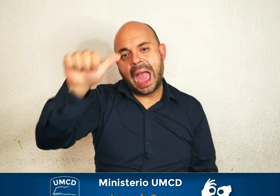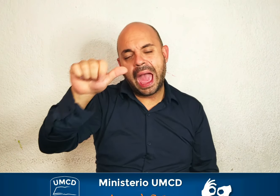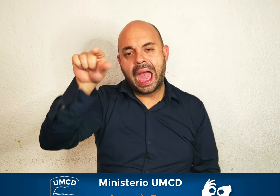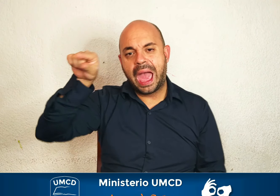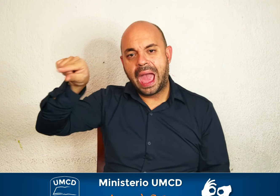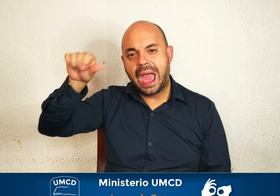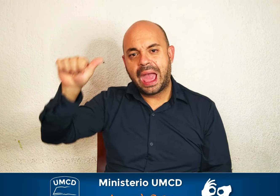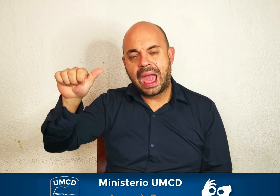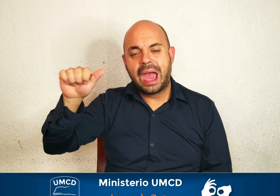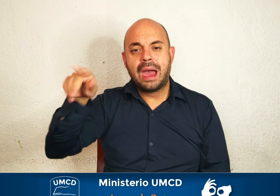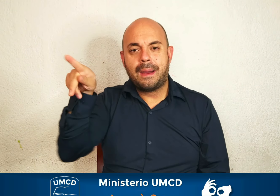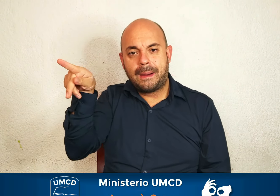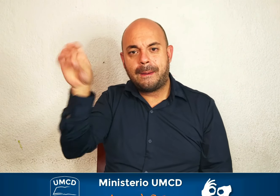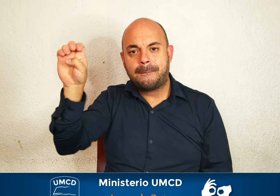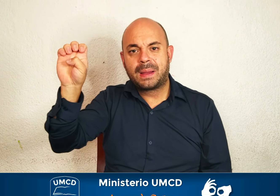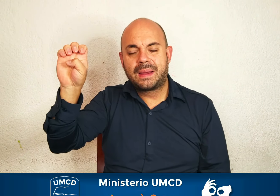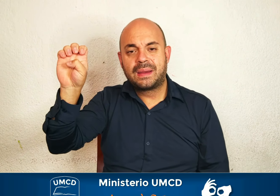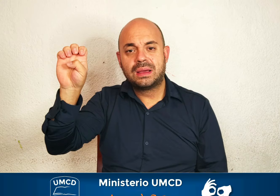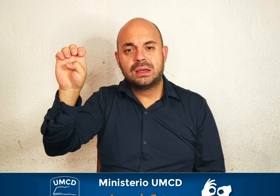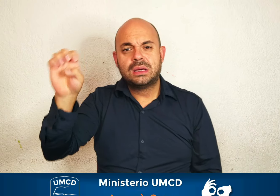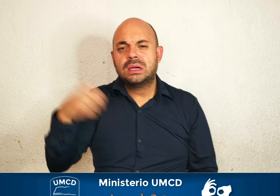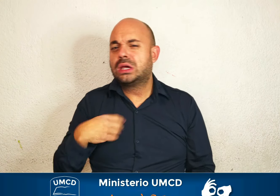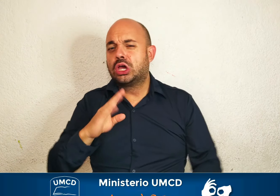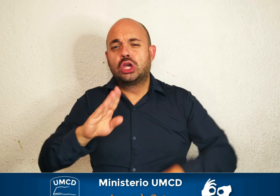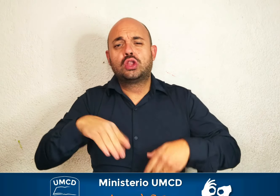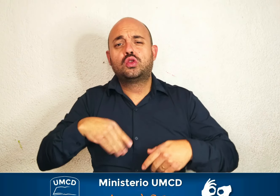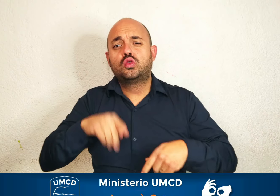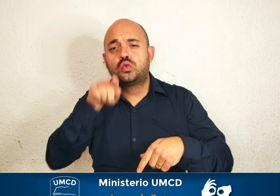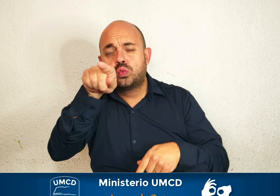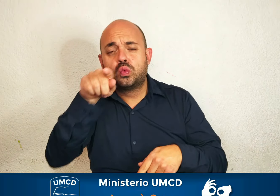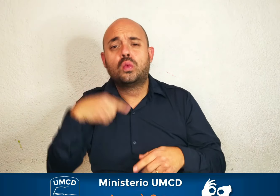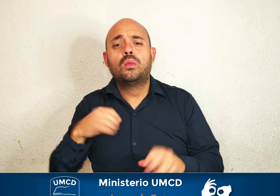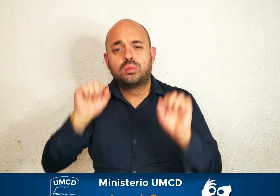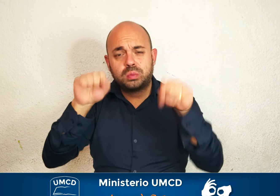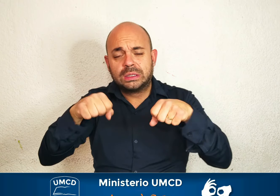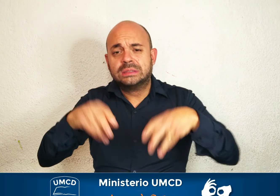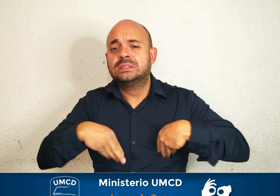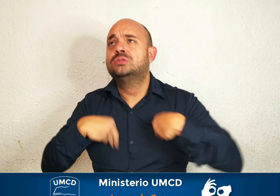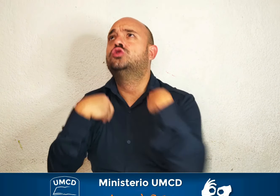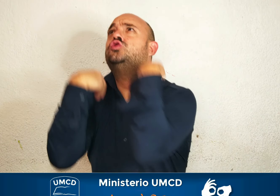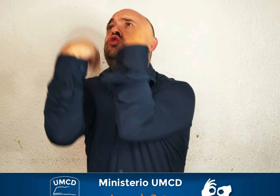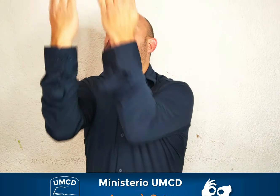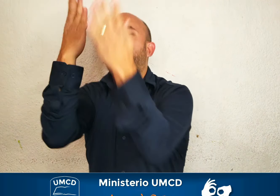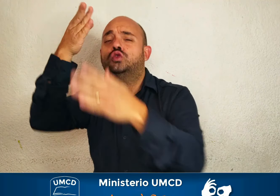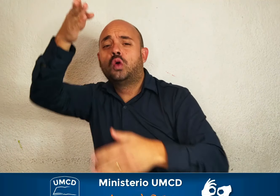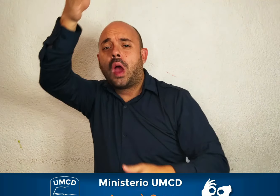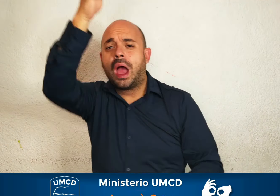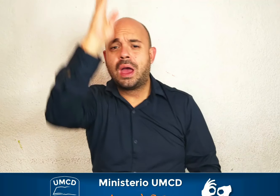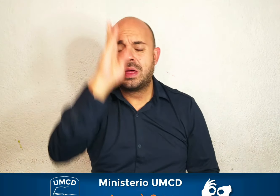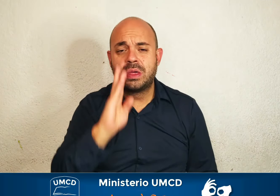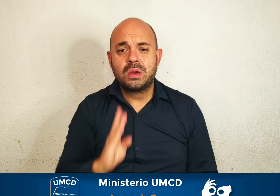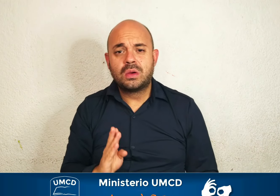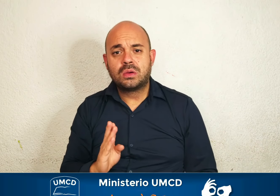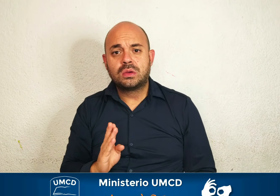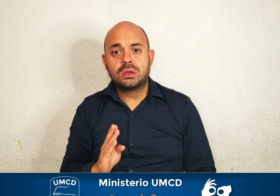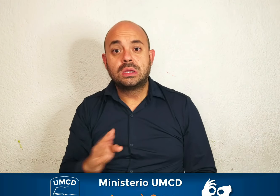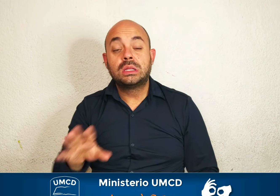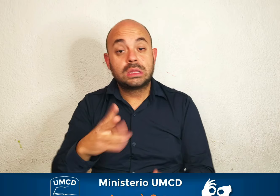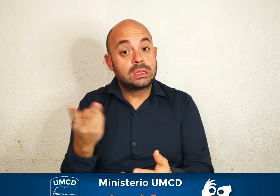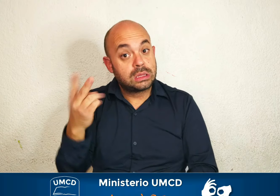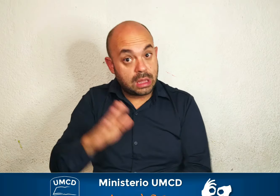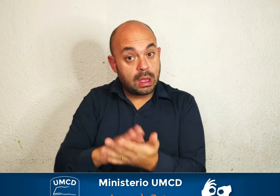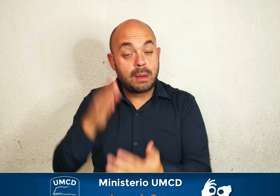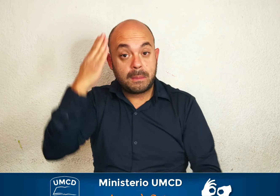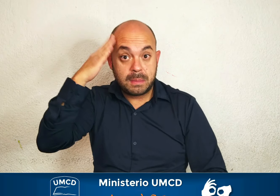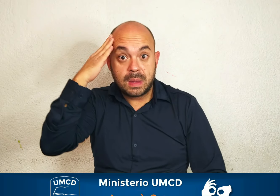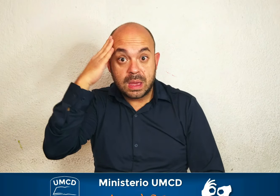Si yo reconozco que Dios es el Señor soberano y el único Dios existente, y ante Él yo debo vivir,